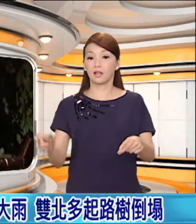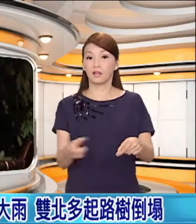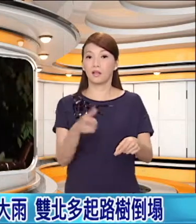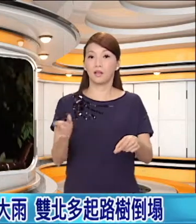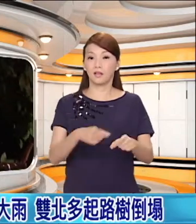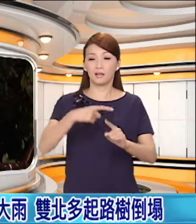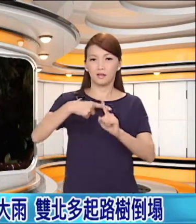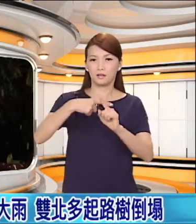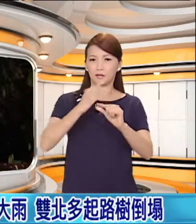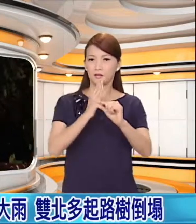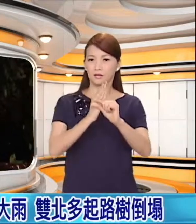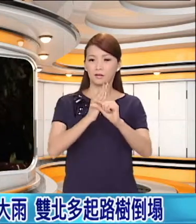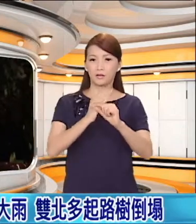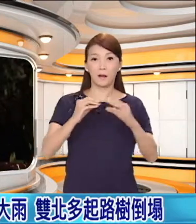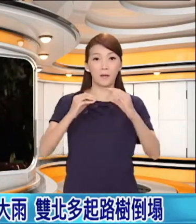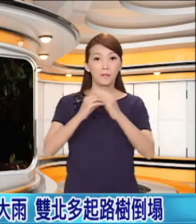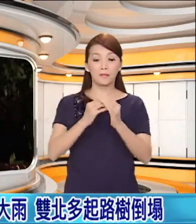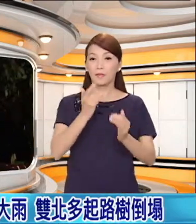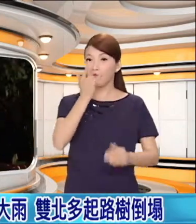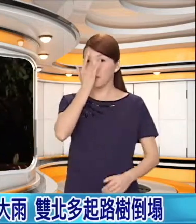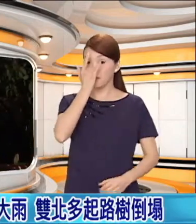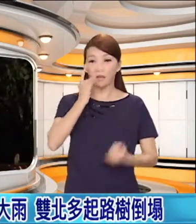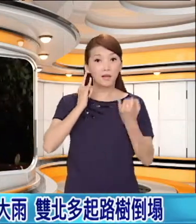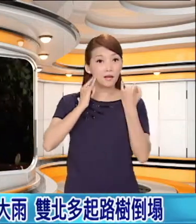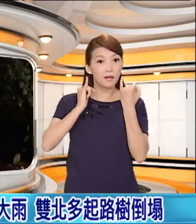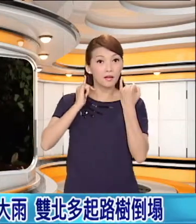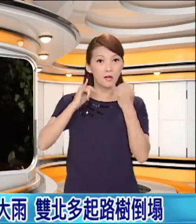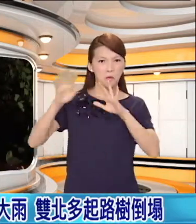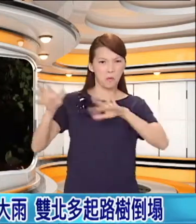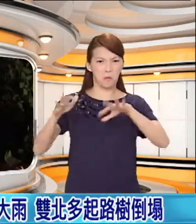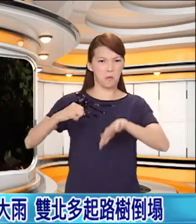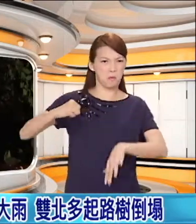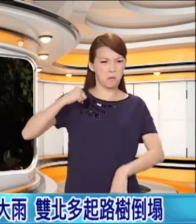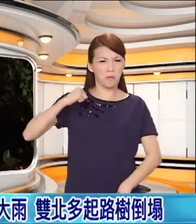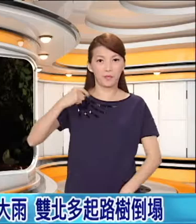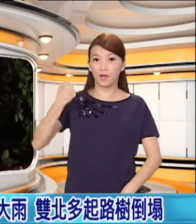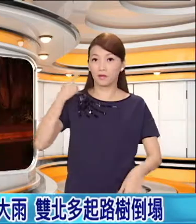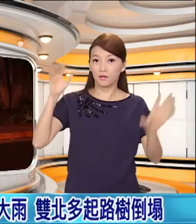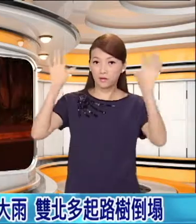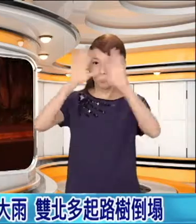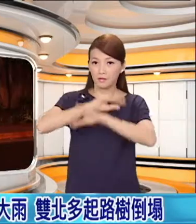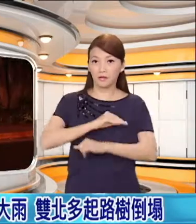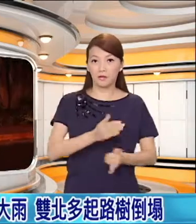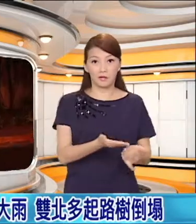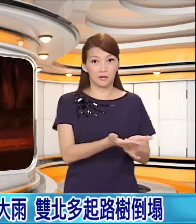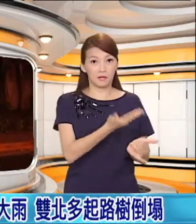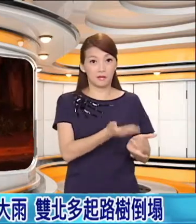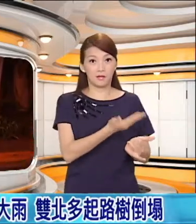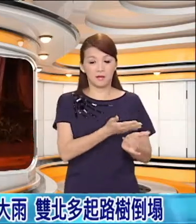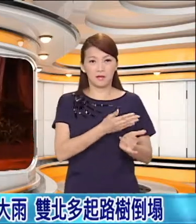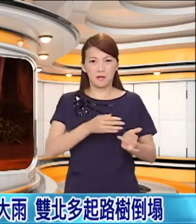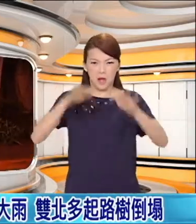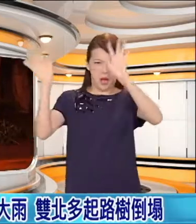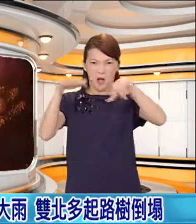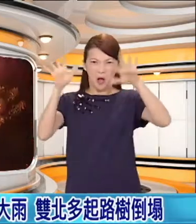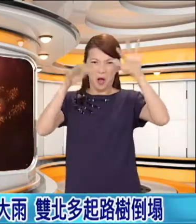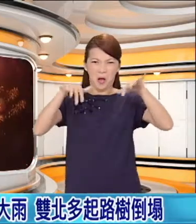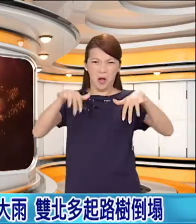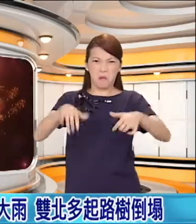中度台风麦德姆的威力不可小觑。昨晚入夜之后，北台湾的风势雨势越来越大，多起